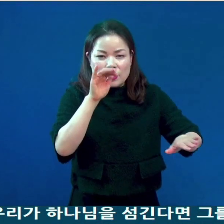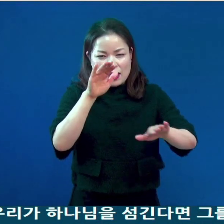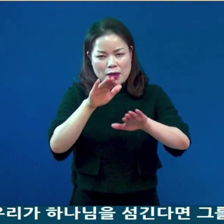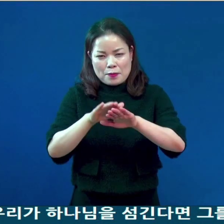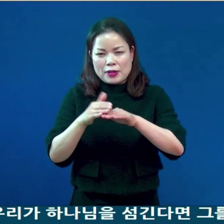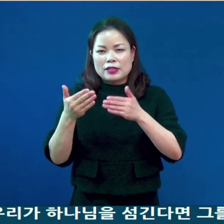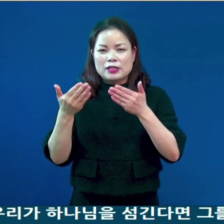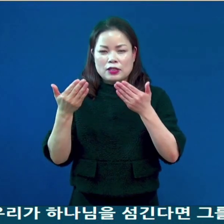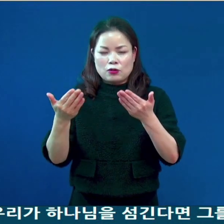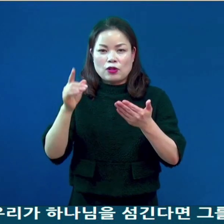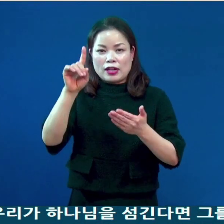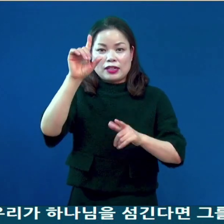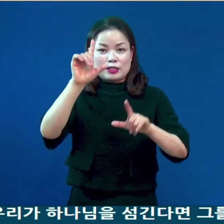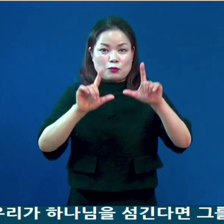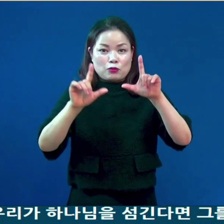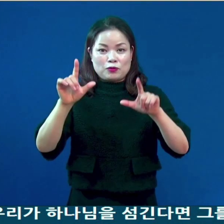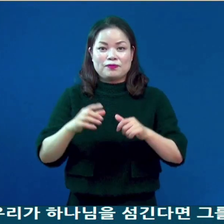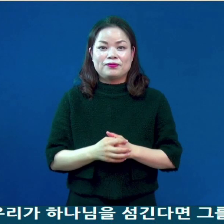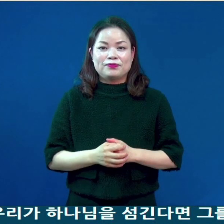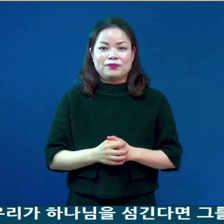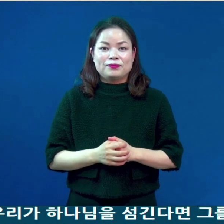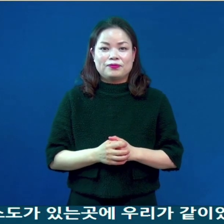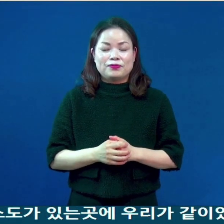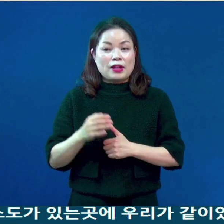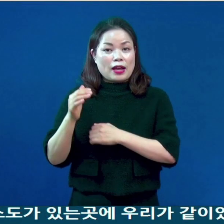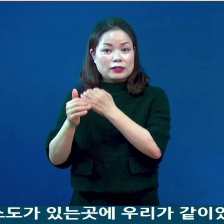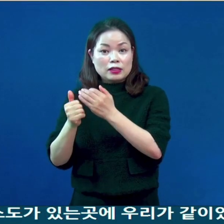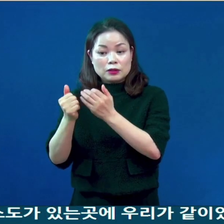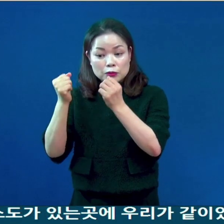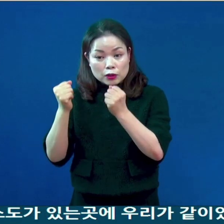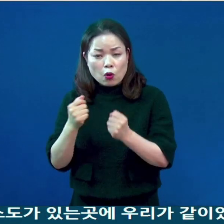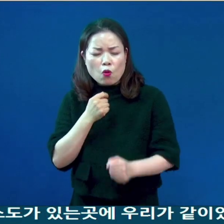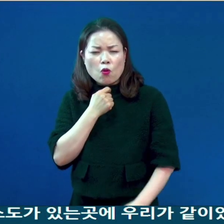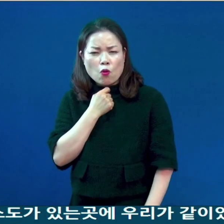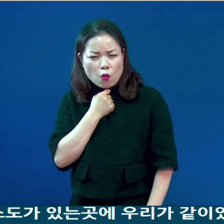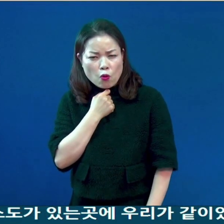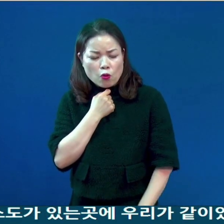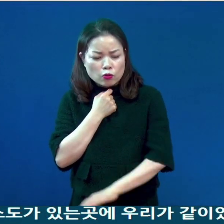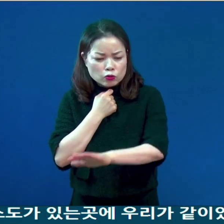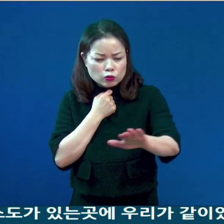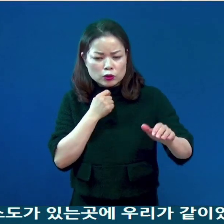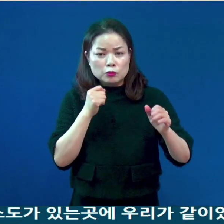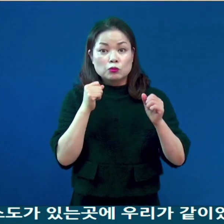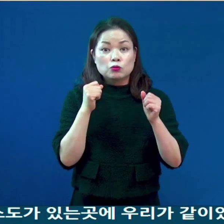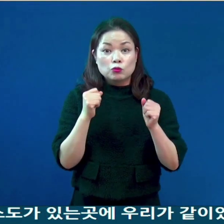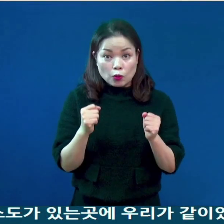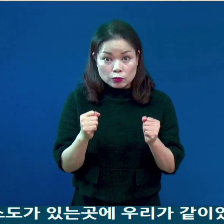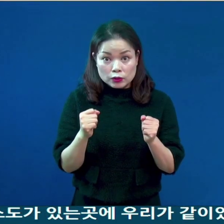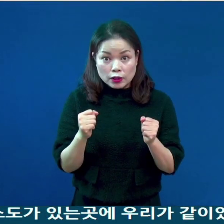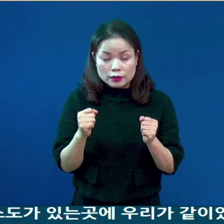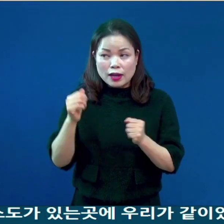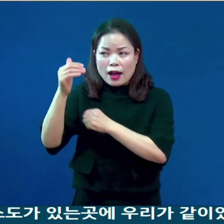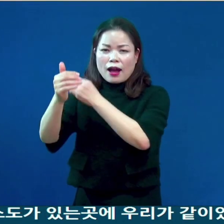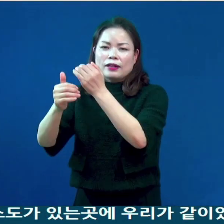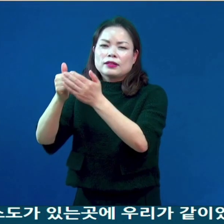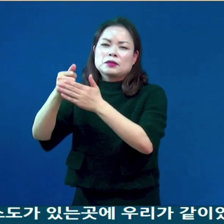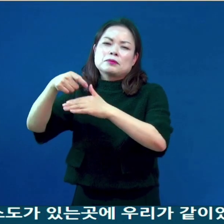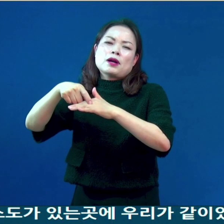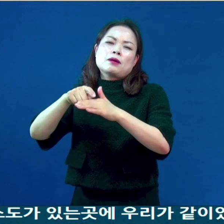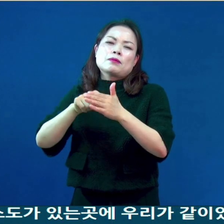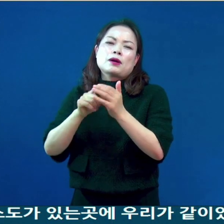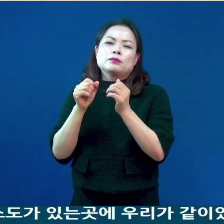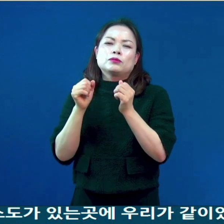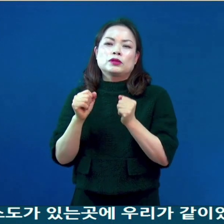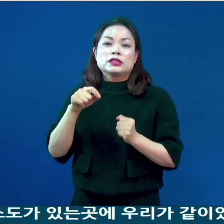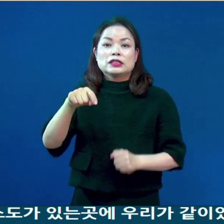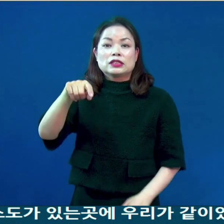예배도 그가 한 가지 모습입니다. 하나님이 계시고자 하는 곳에 우리도 머문다는 것은 하나님의 마음이